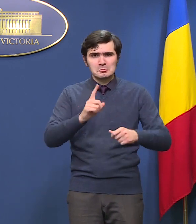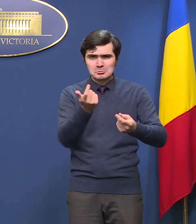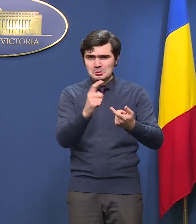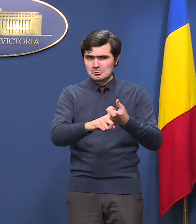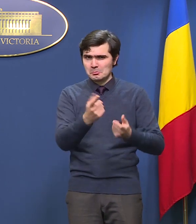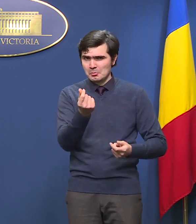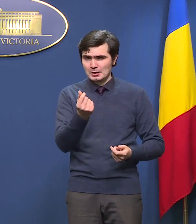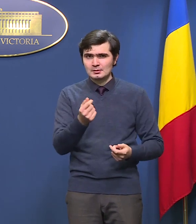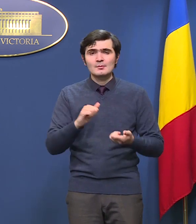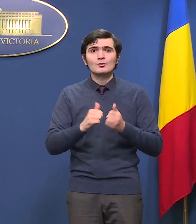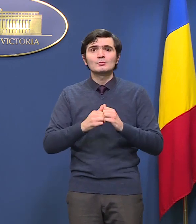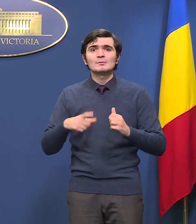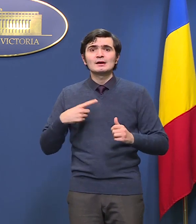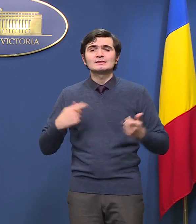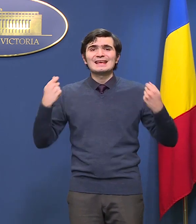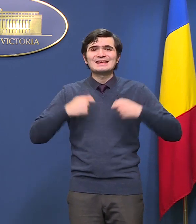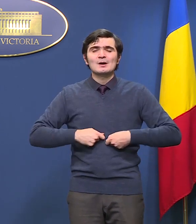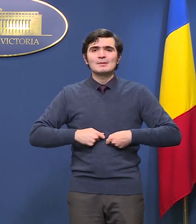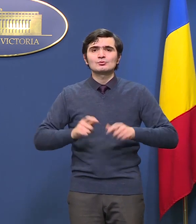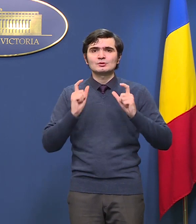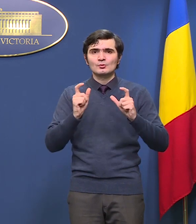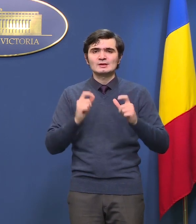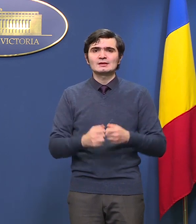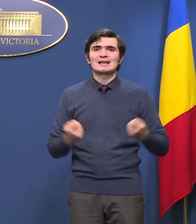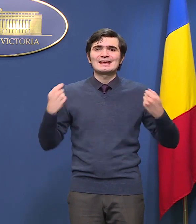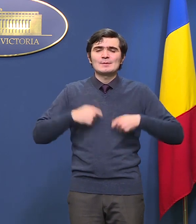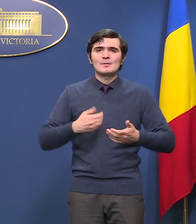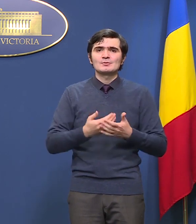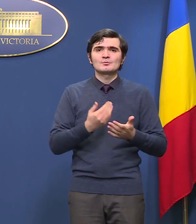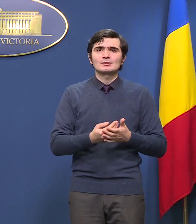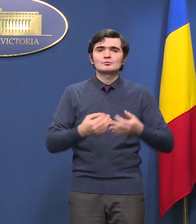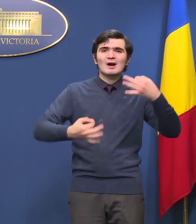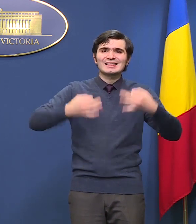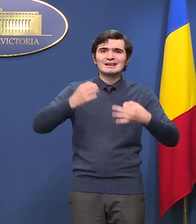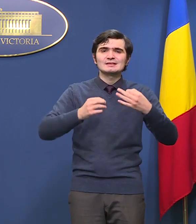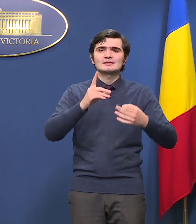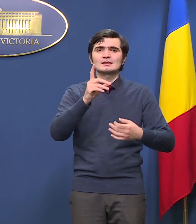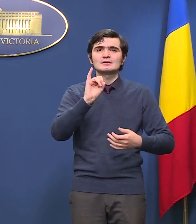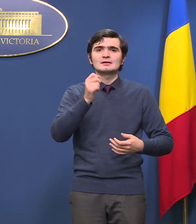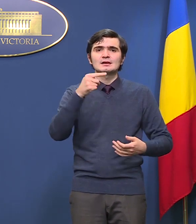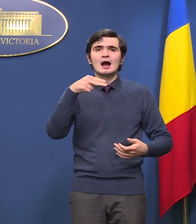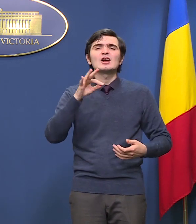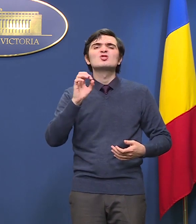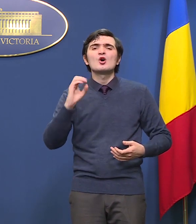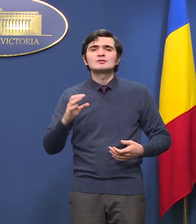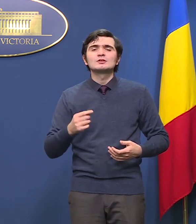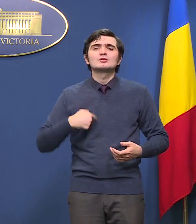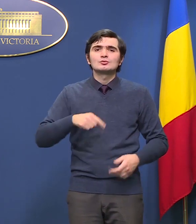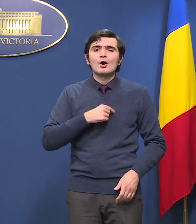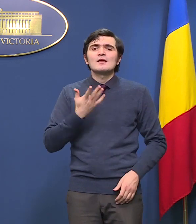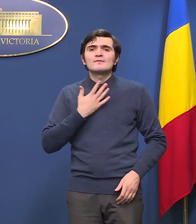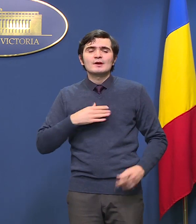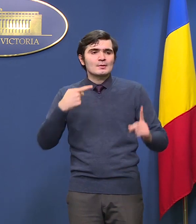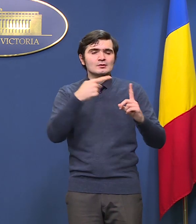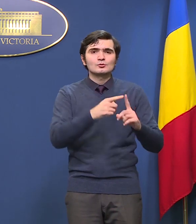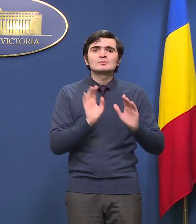Problema sunt echipamentele de protecție, echipamentele de diagnosticare și mai ales kiturile, pentru că obiectivul nostru este să ajungem ca în fiecare spital, măcar